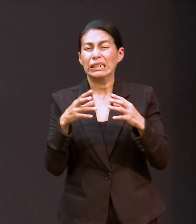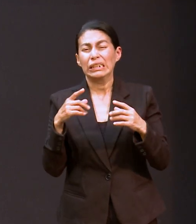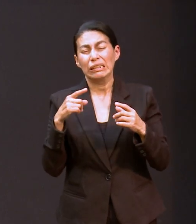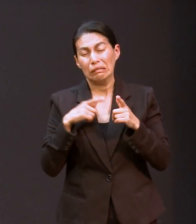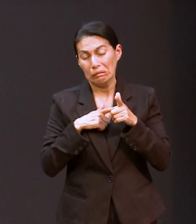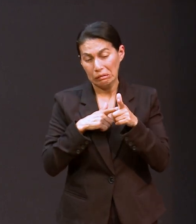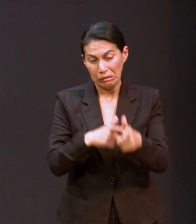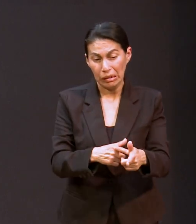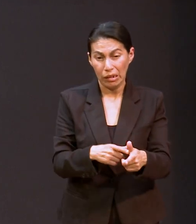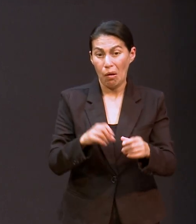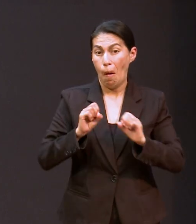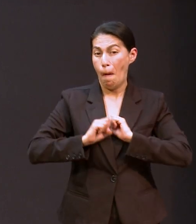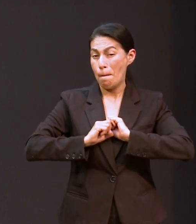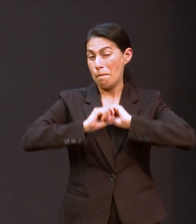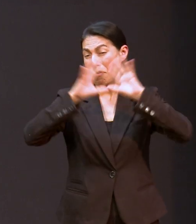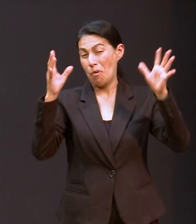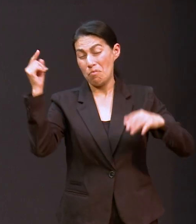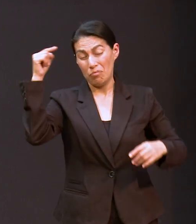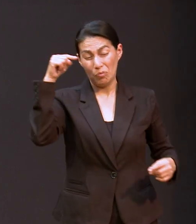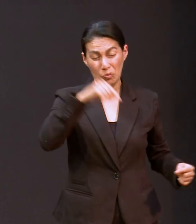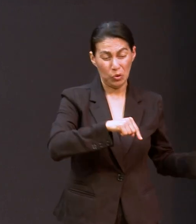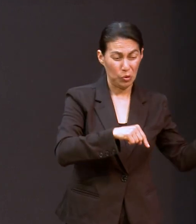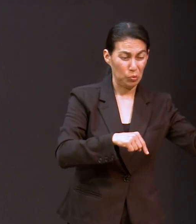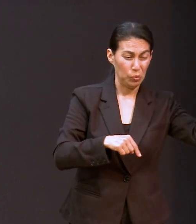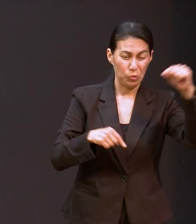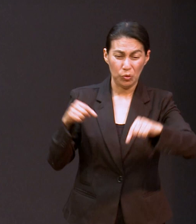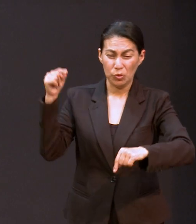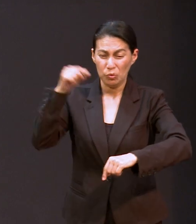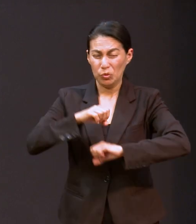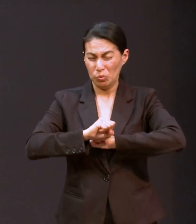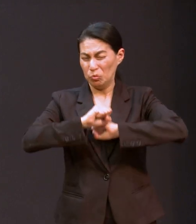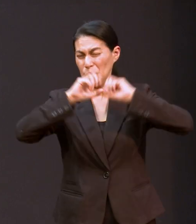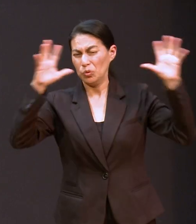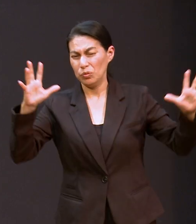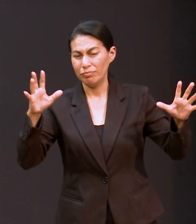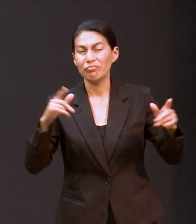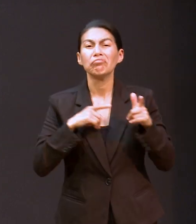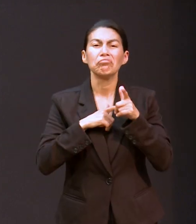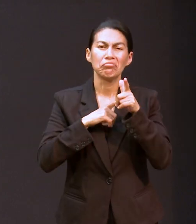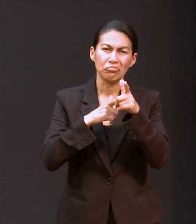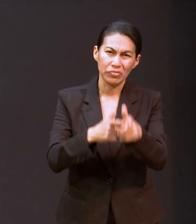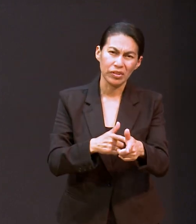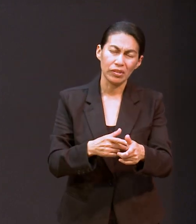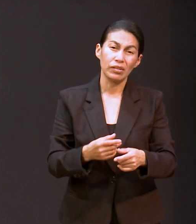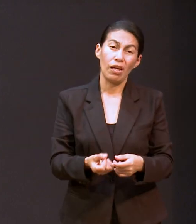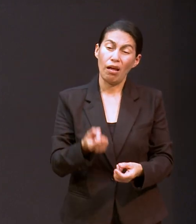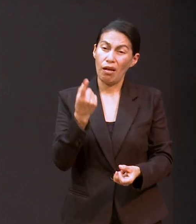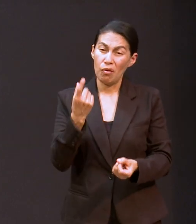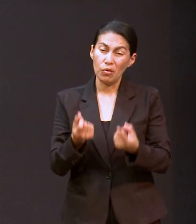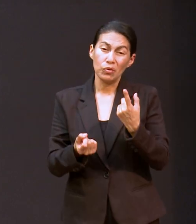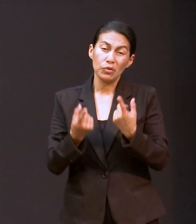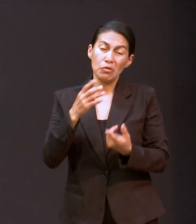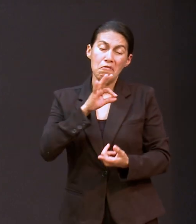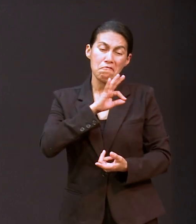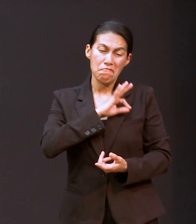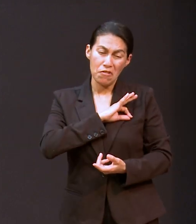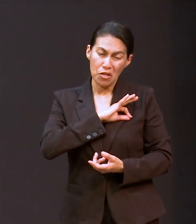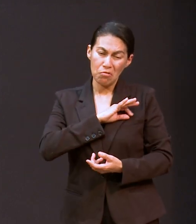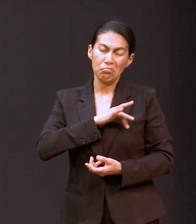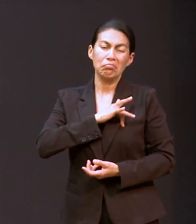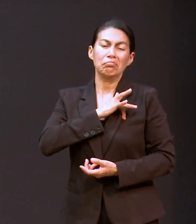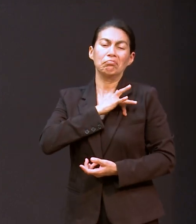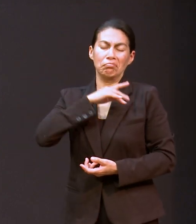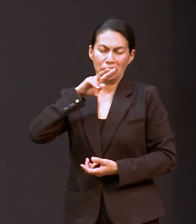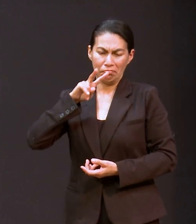bombas todavía caen Y hay muchos muertos y heridos muchos de ellos tienen una fe